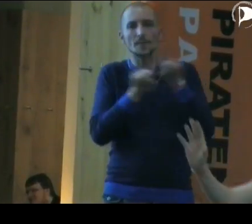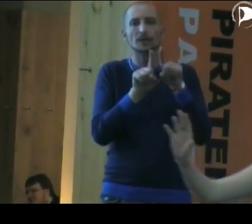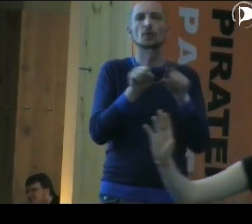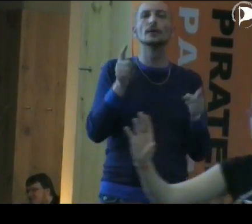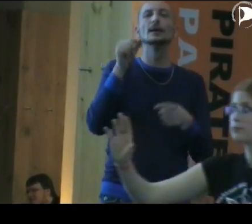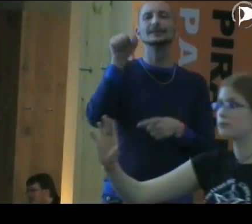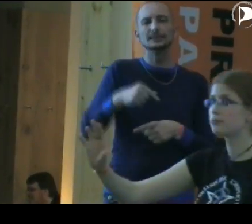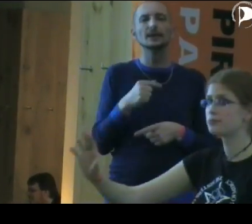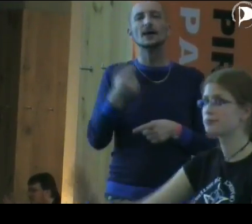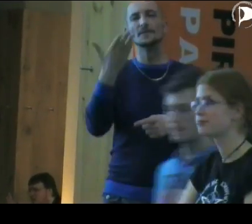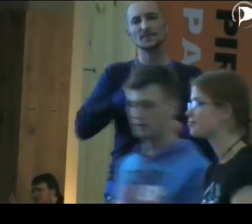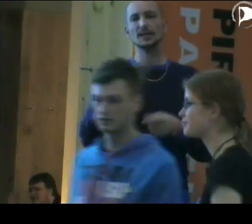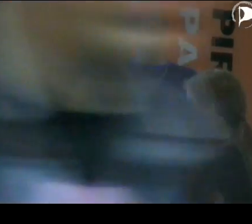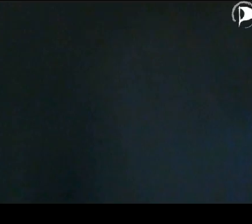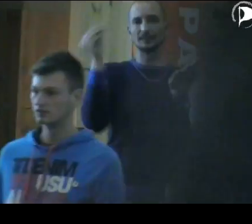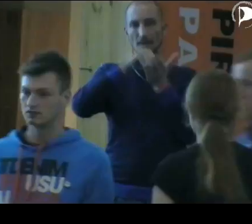mit